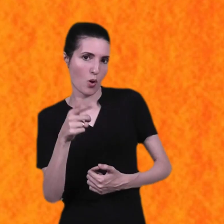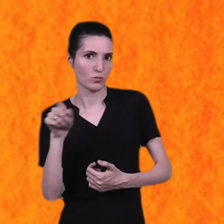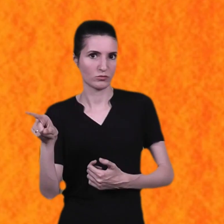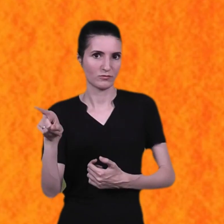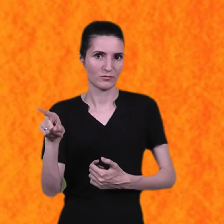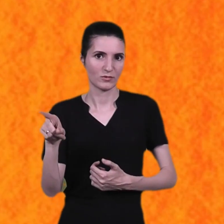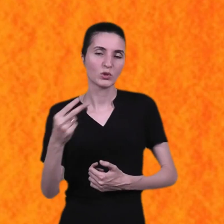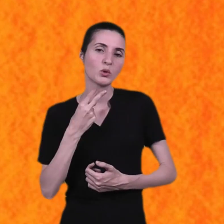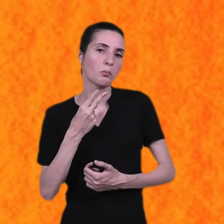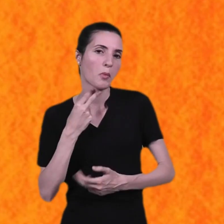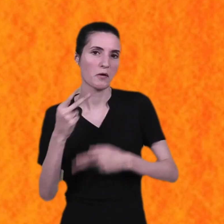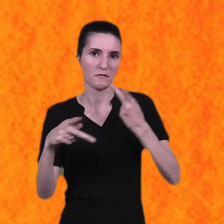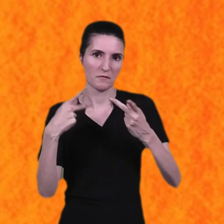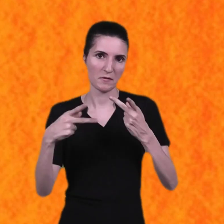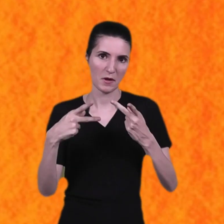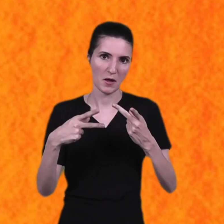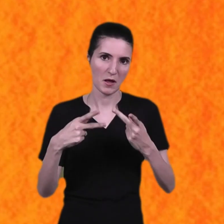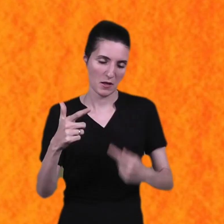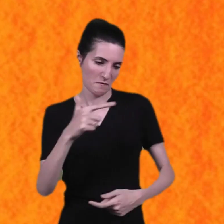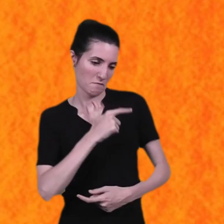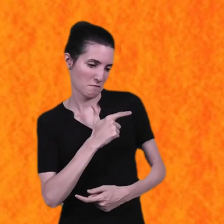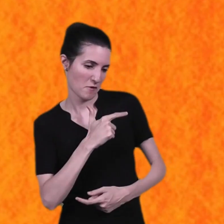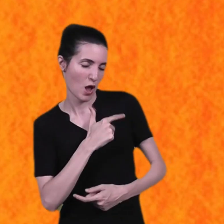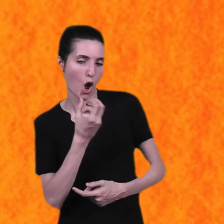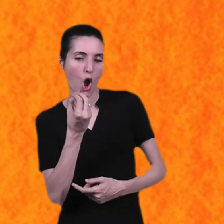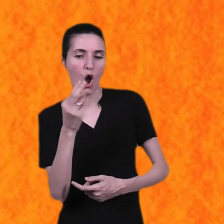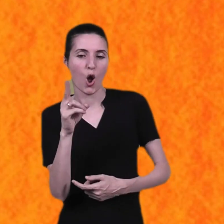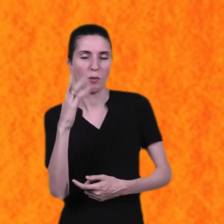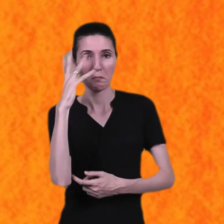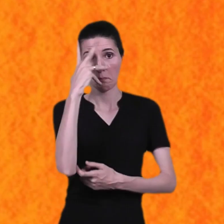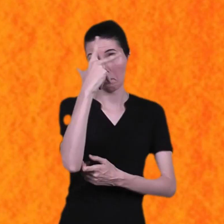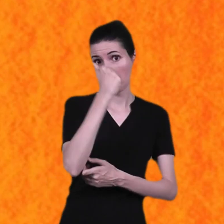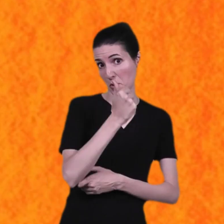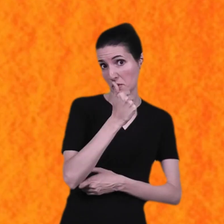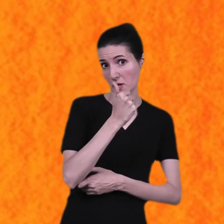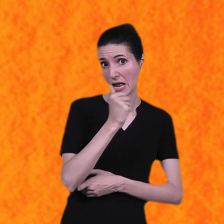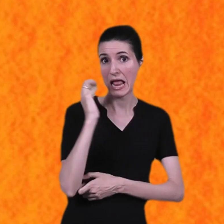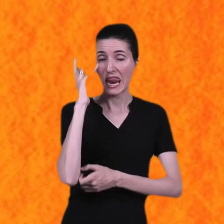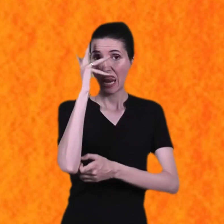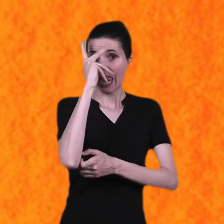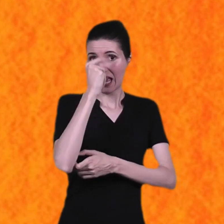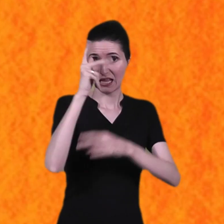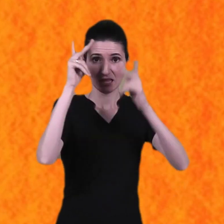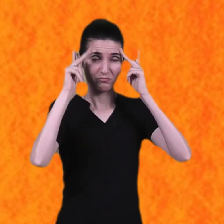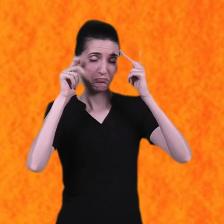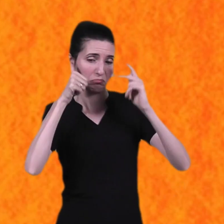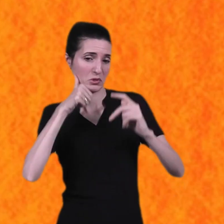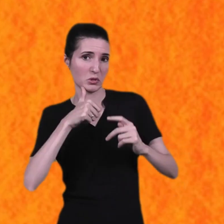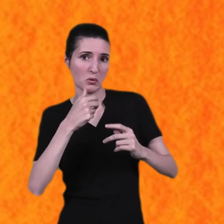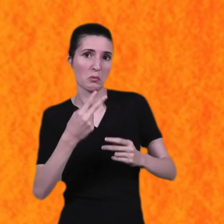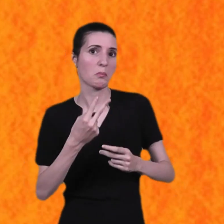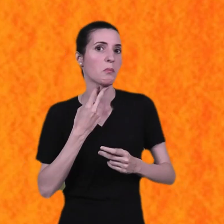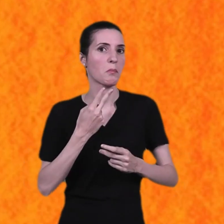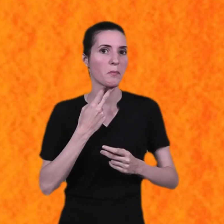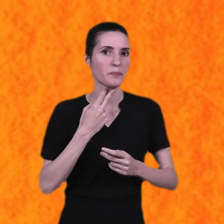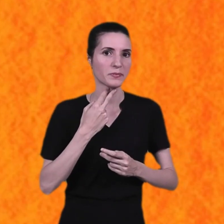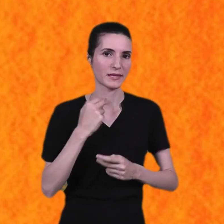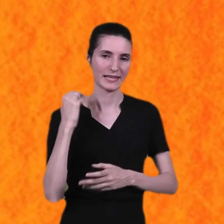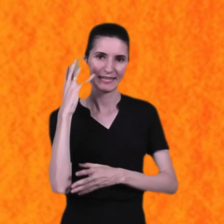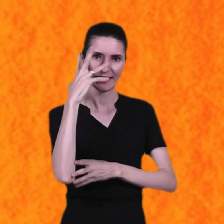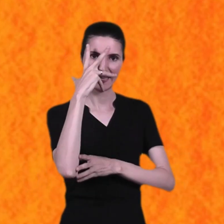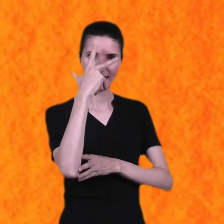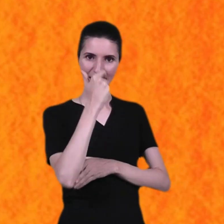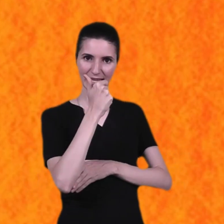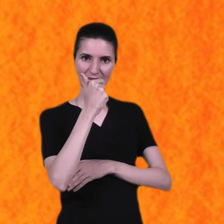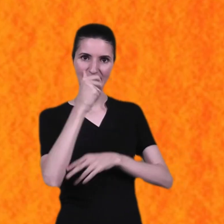outros. Então, a audiodescrição ela é imparcial. Eu não poderia falar que é uma linda princesa e nem poderia dizer que é uma